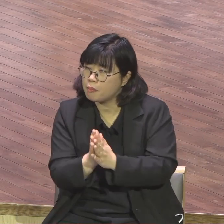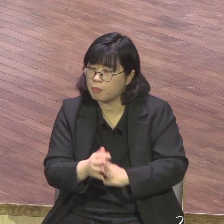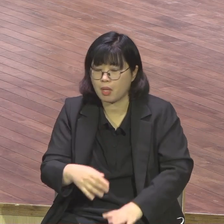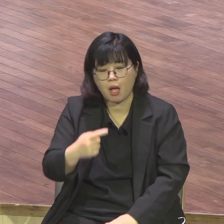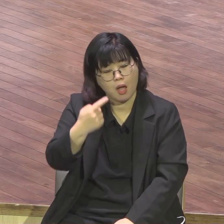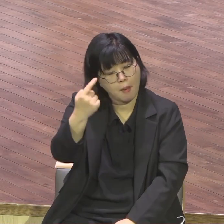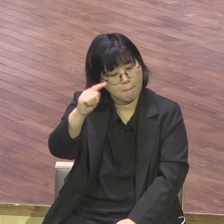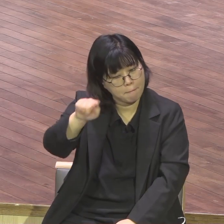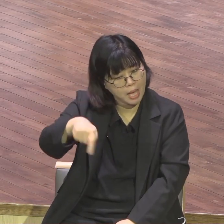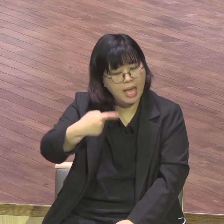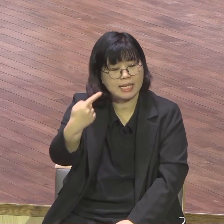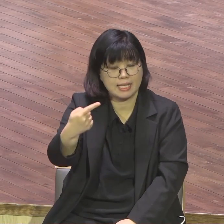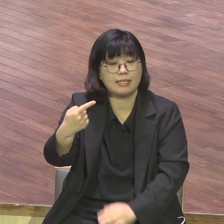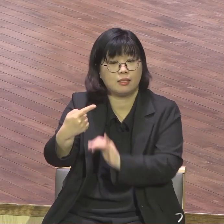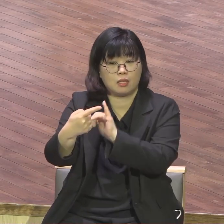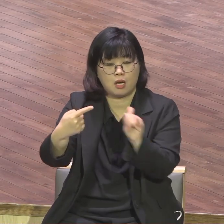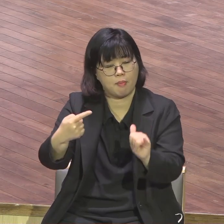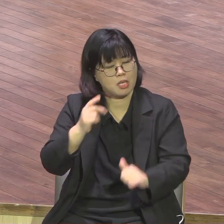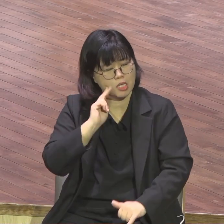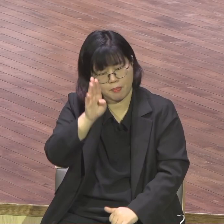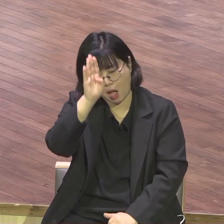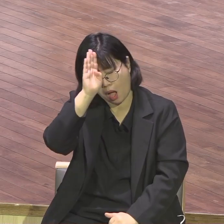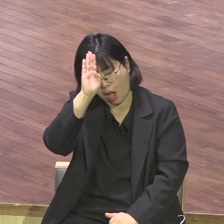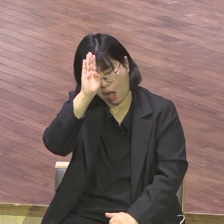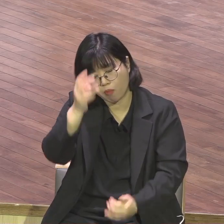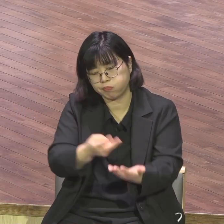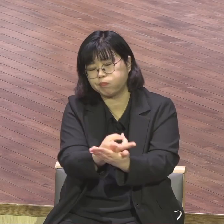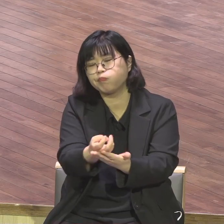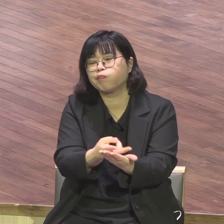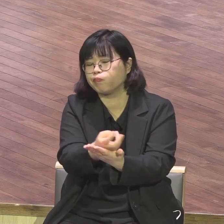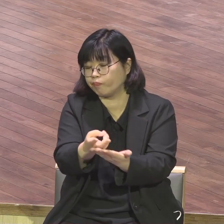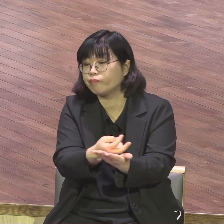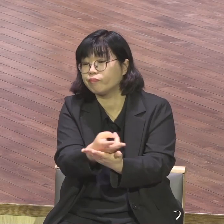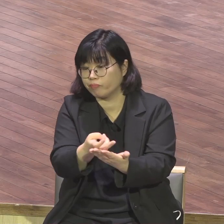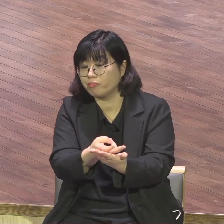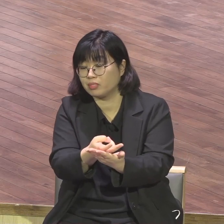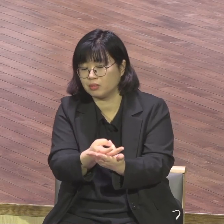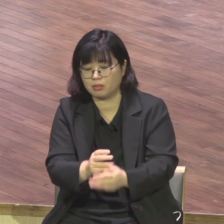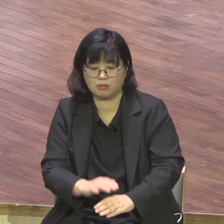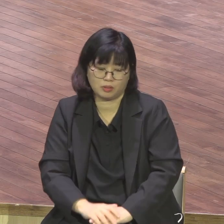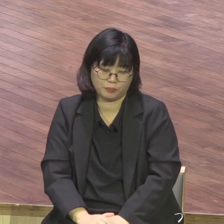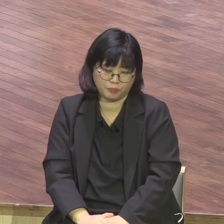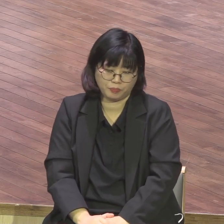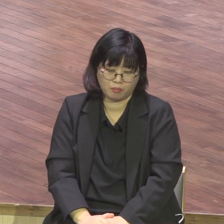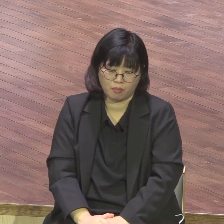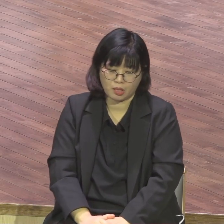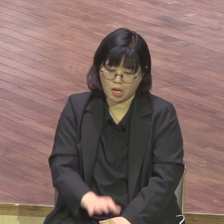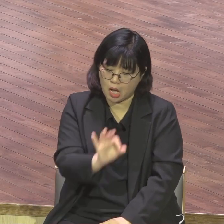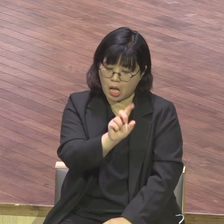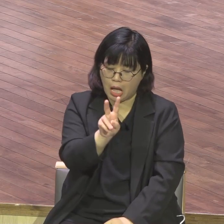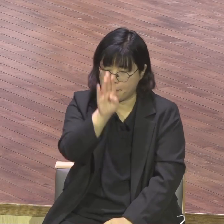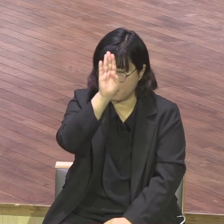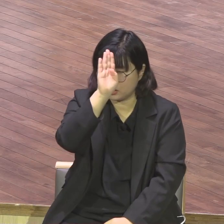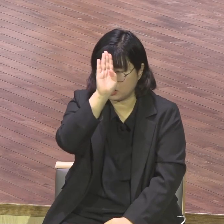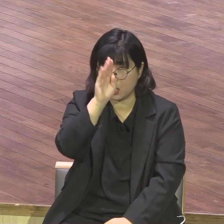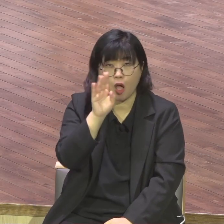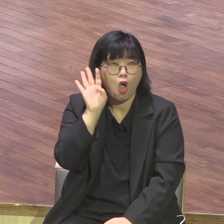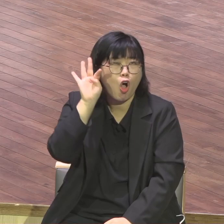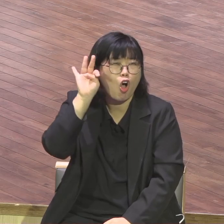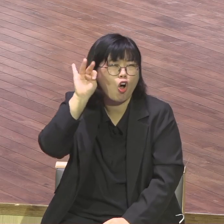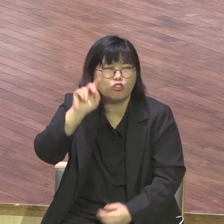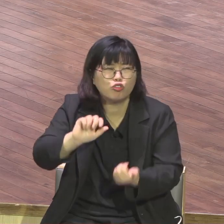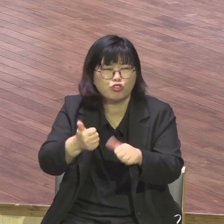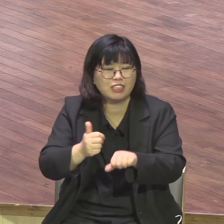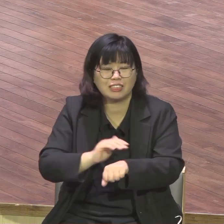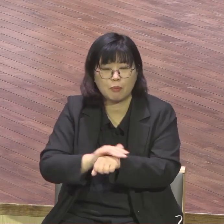있습니다. 암 환자 언제 죽을지 모른다는 죽음의 공포가 있잖아요. 암 환자